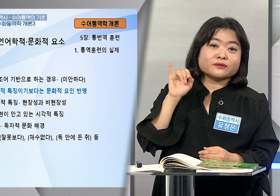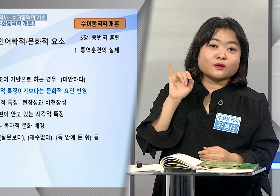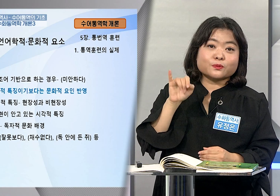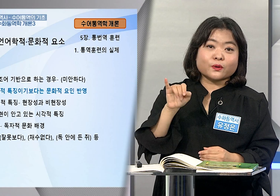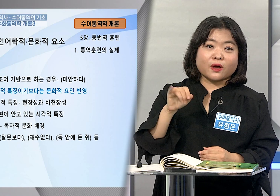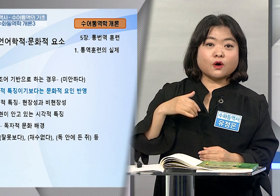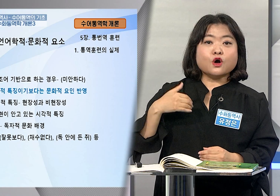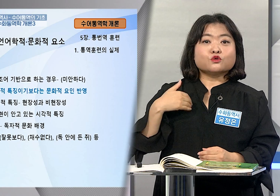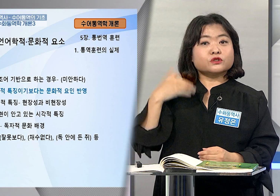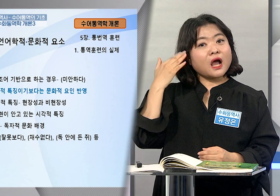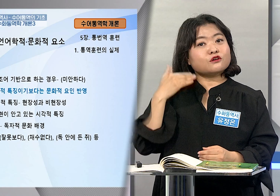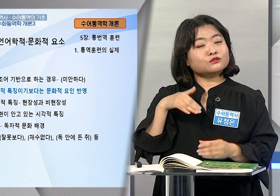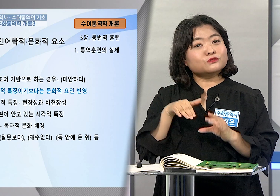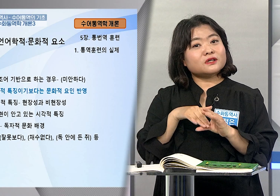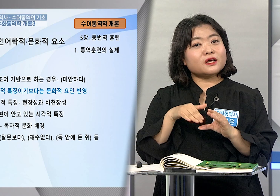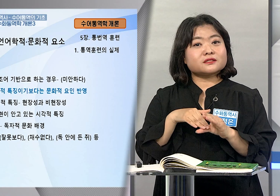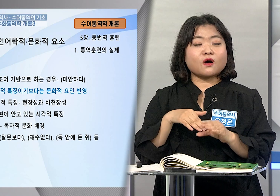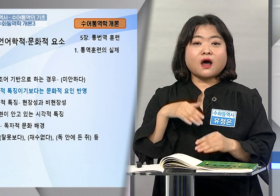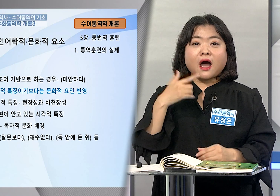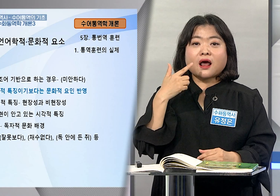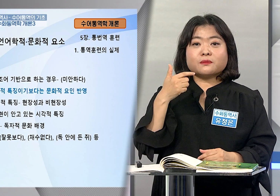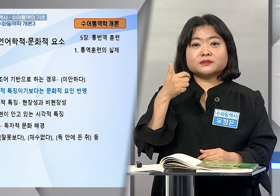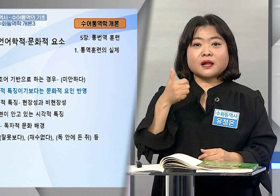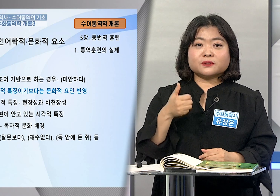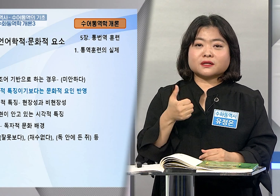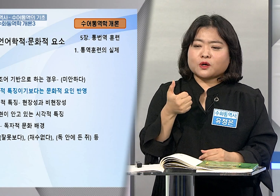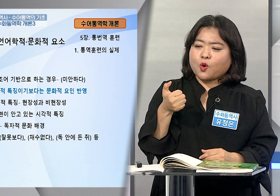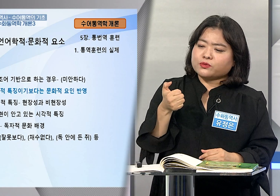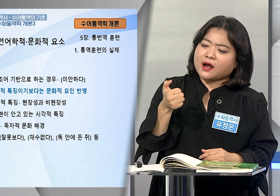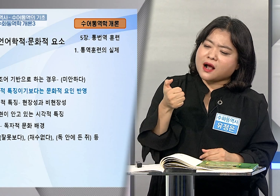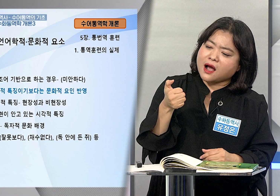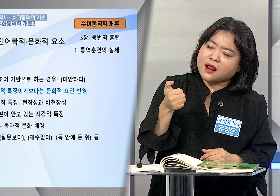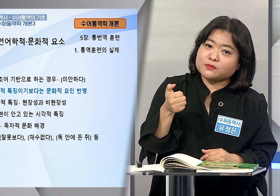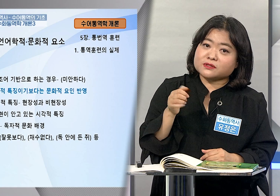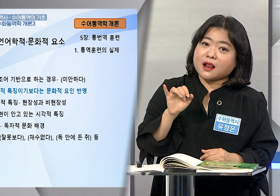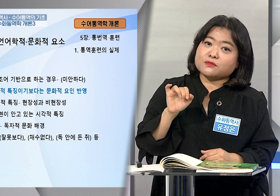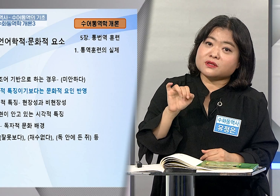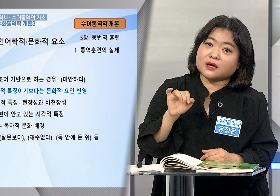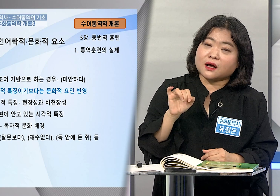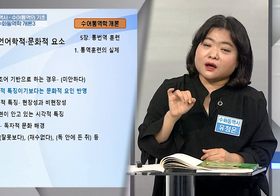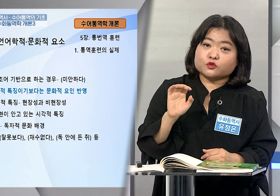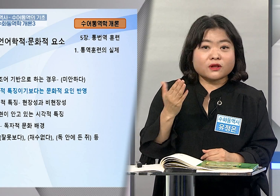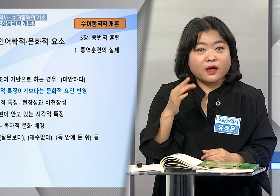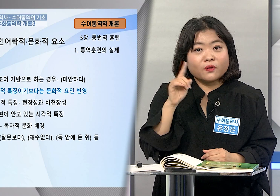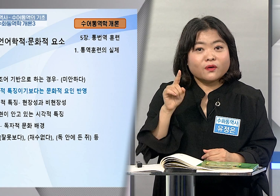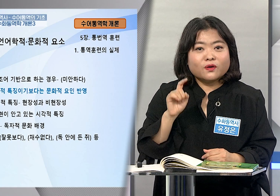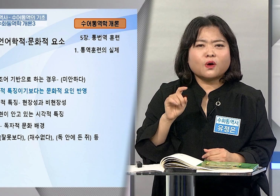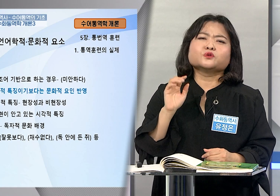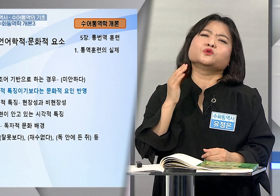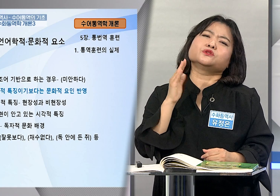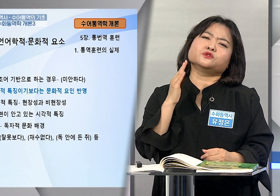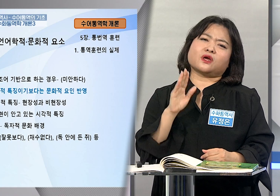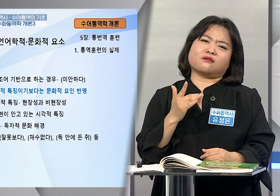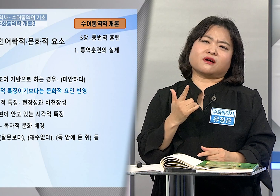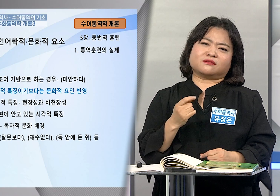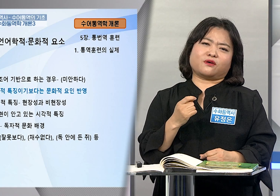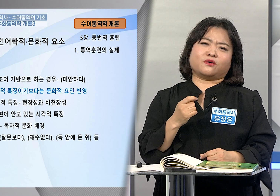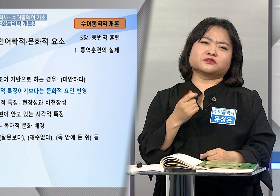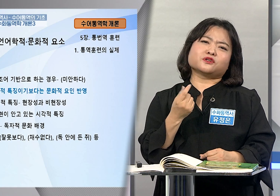꼬부랑으로 표현해요. 우리 한국 문화에서 할아버지 할머니가 그냥 꼬부랑 할아버지 할머니가 되나요? 요즘은 되는 것 같아요.